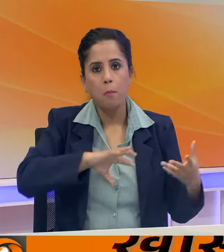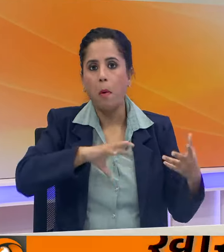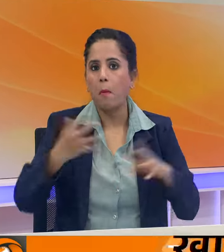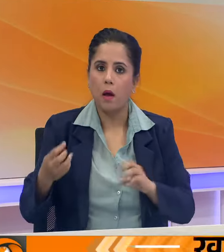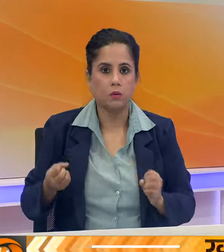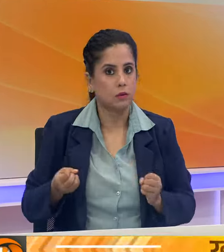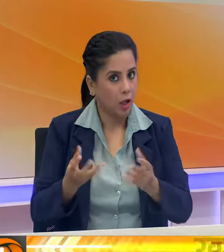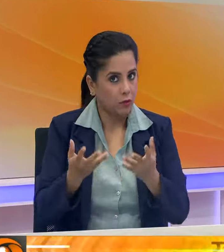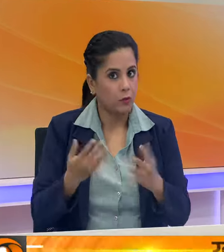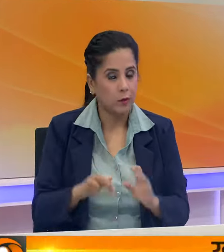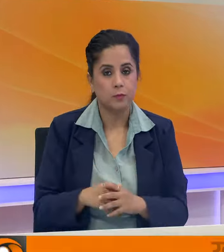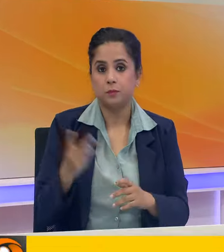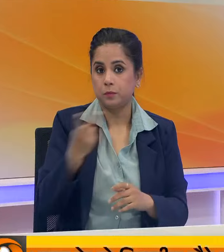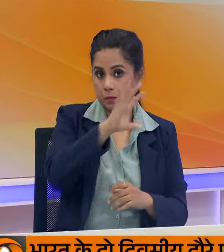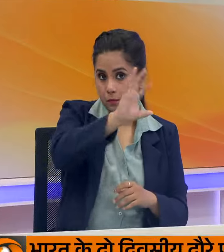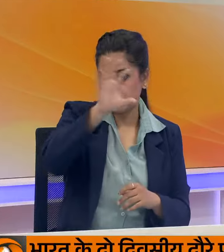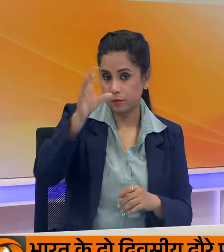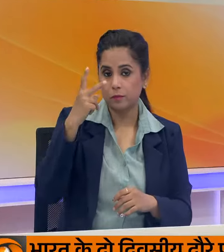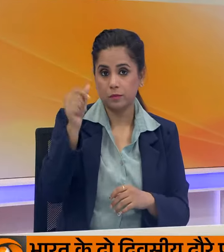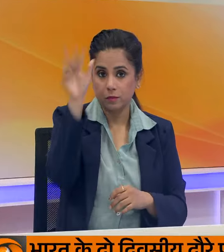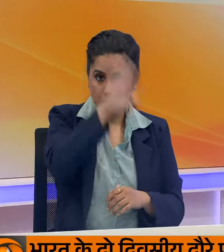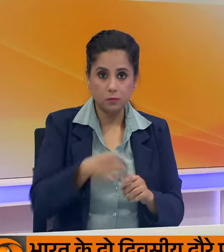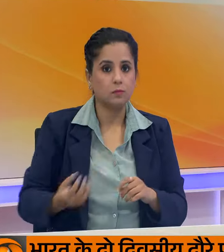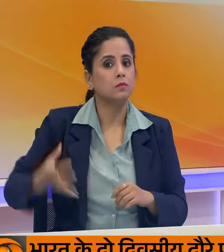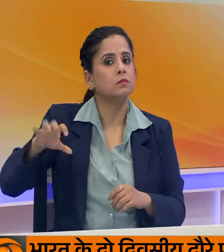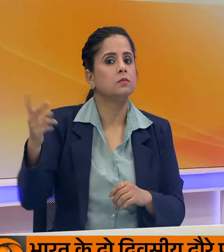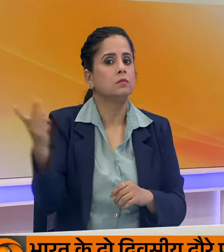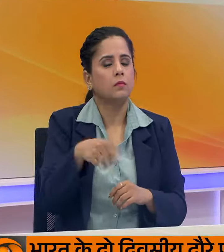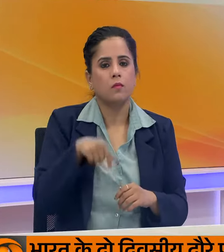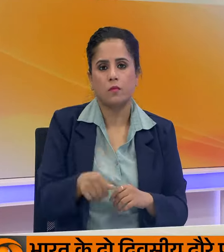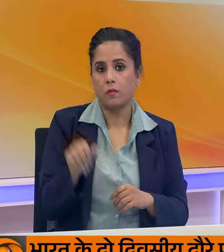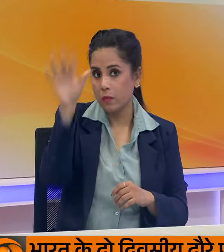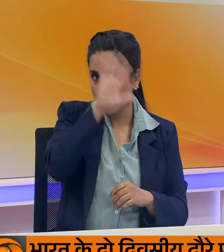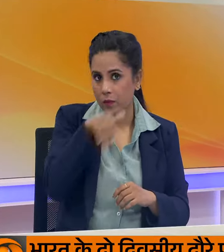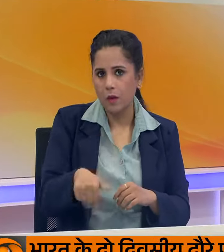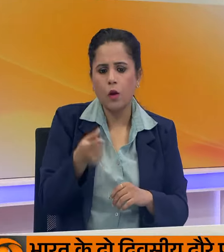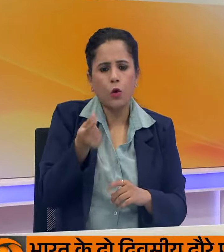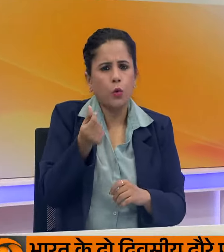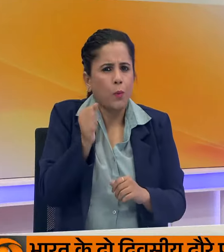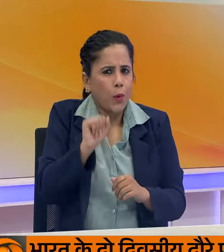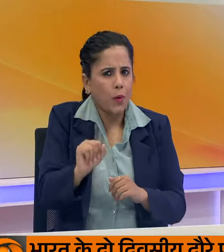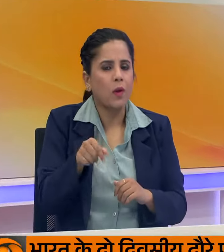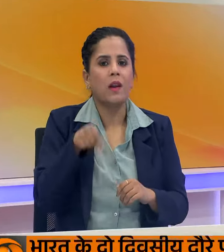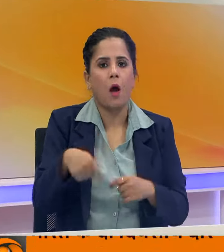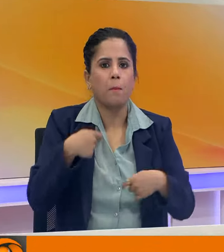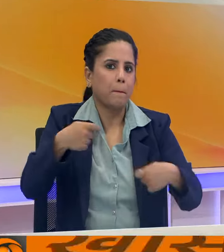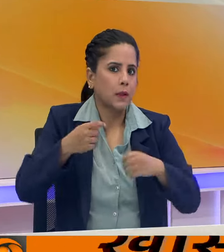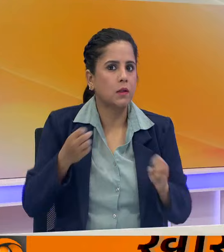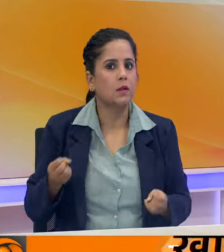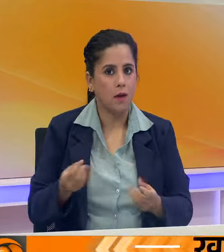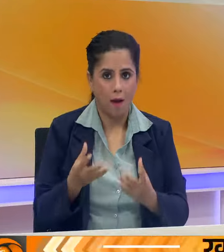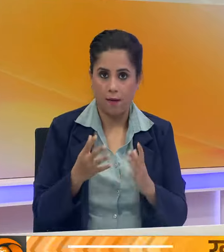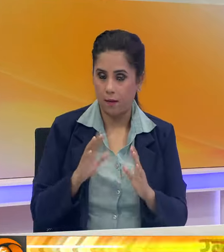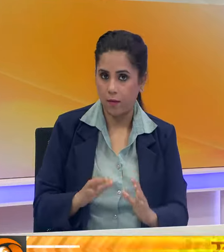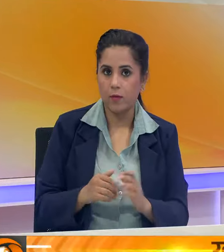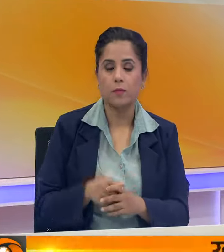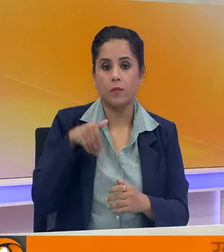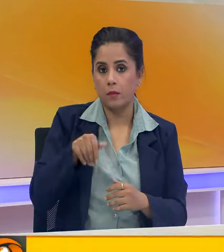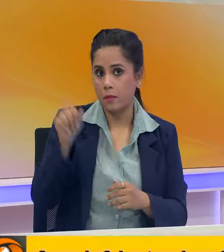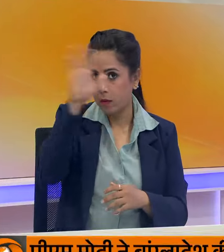है दोनों देश के बीच भारतीय रुपए में ट्रेड की शुरुआत हुई है